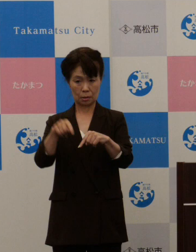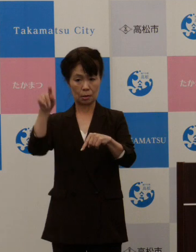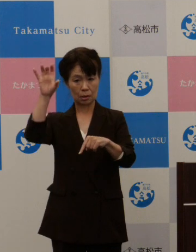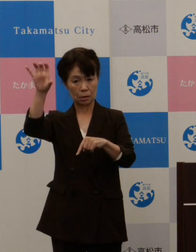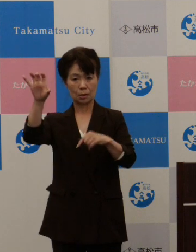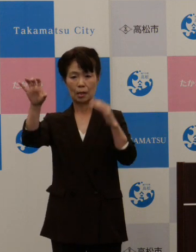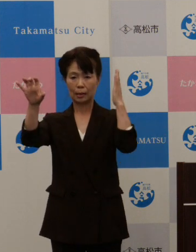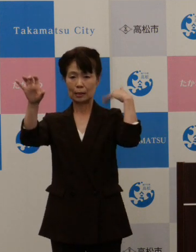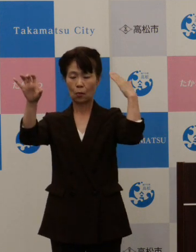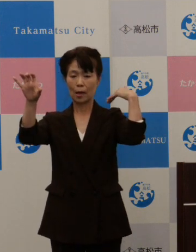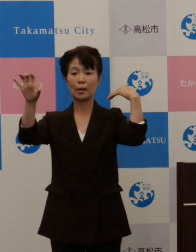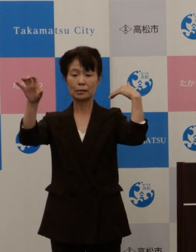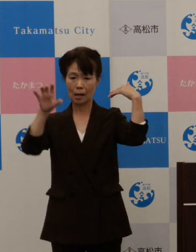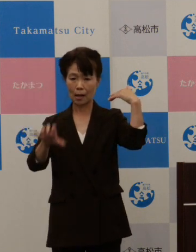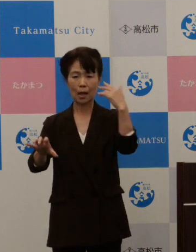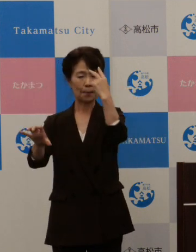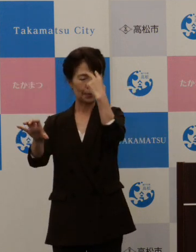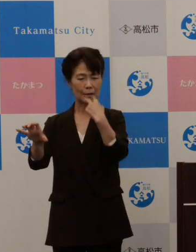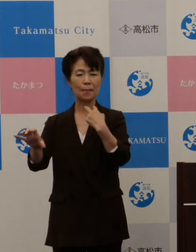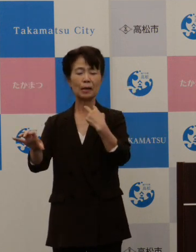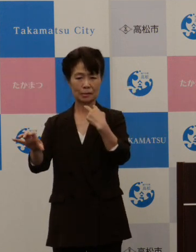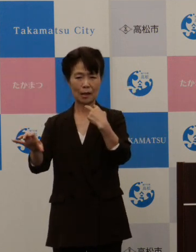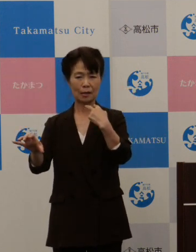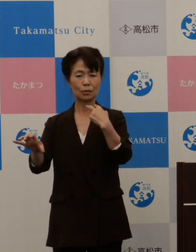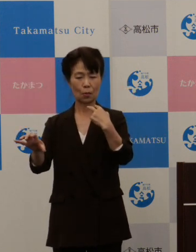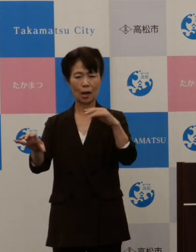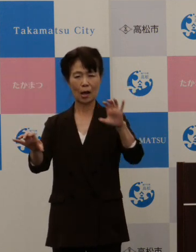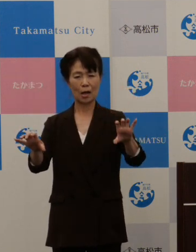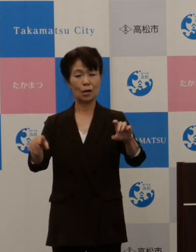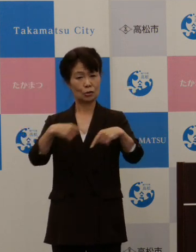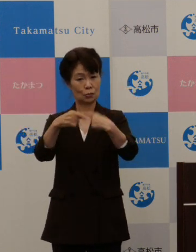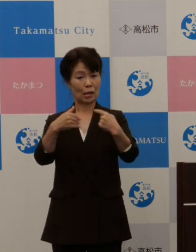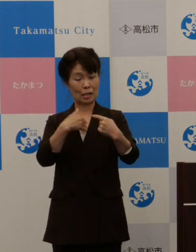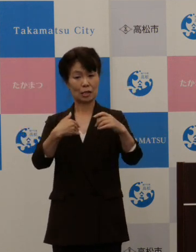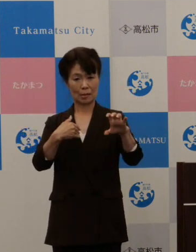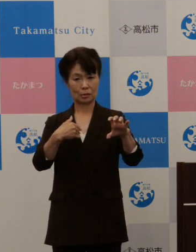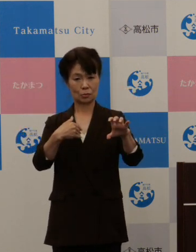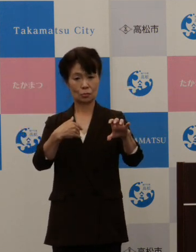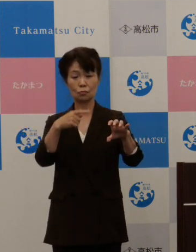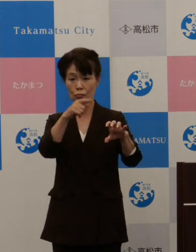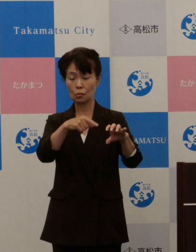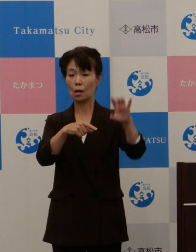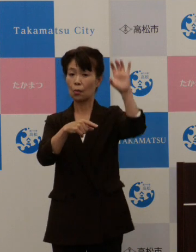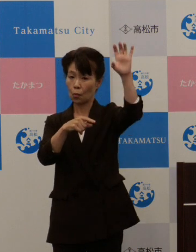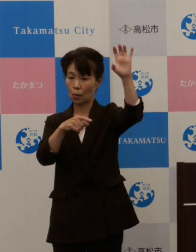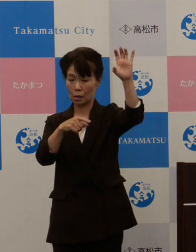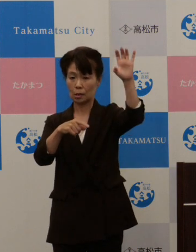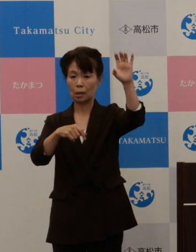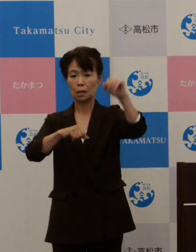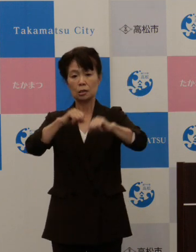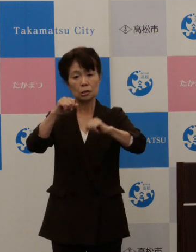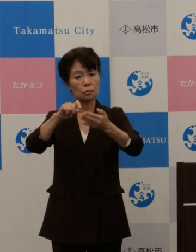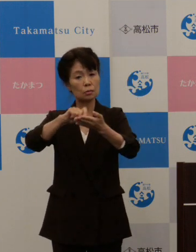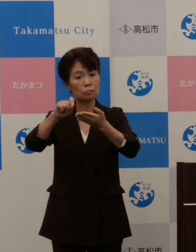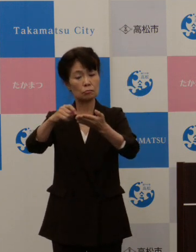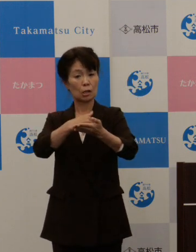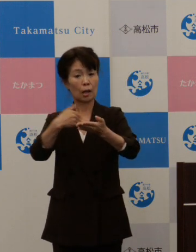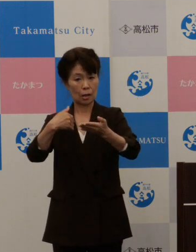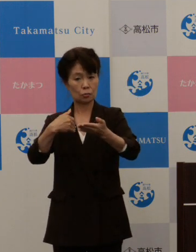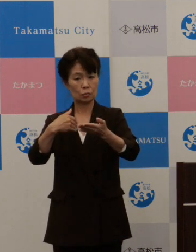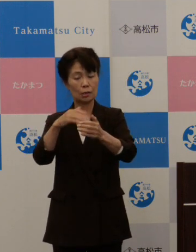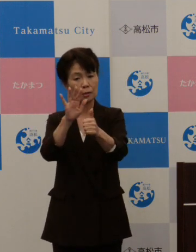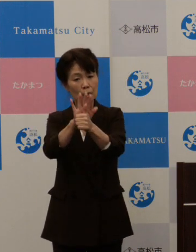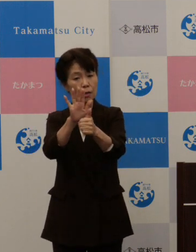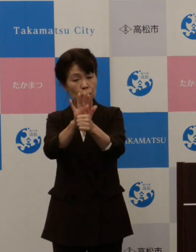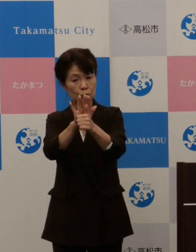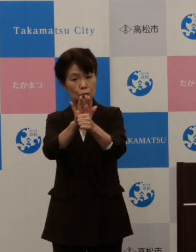こえませんとか、目が見えません、あるいは手話ができます、また自由に記載ができるヘルプマーク欄も